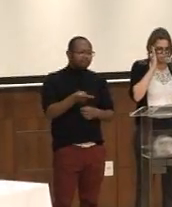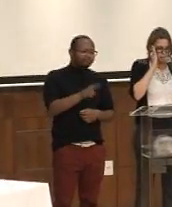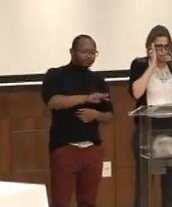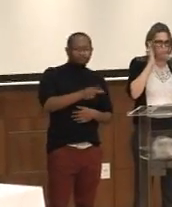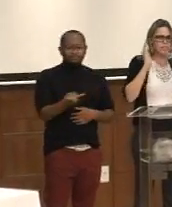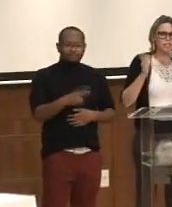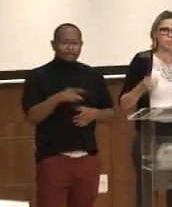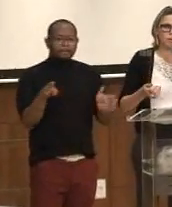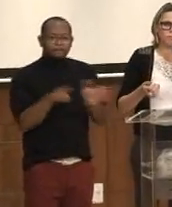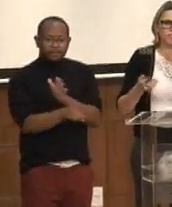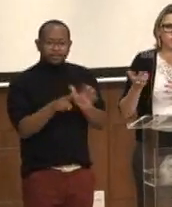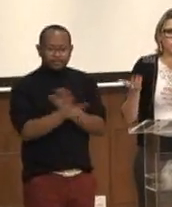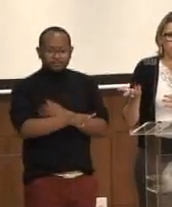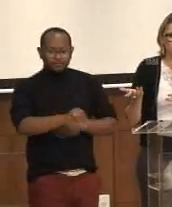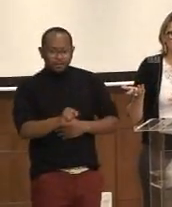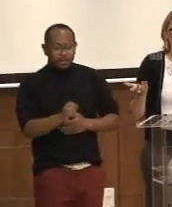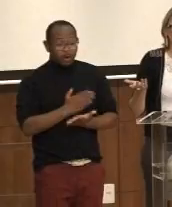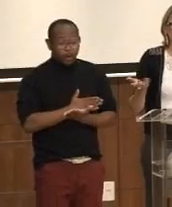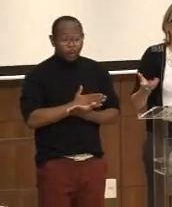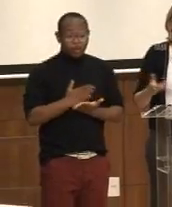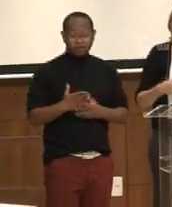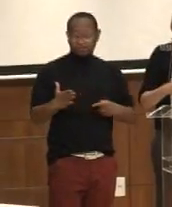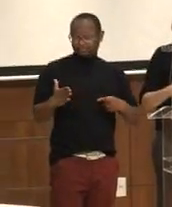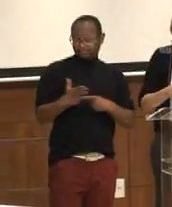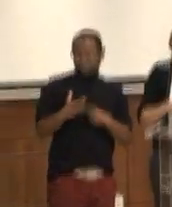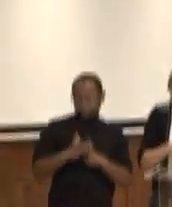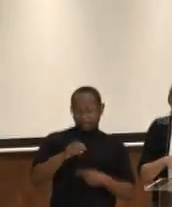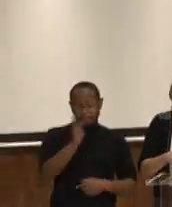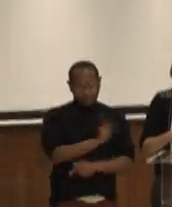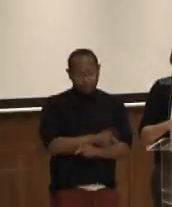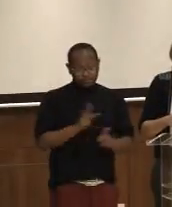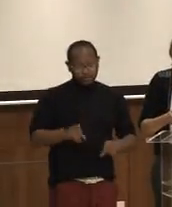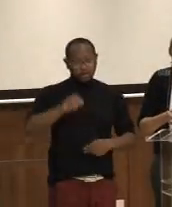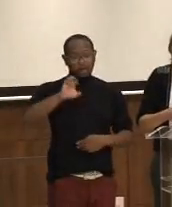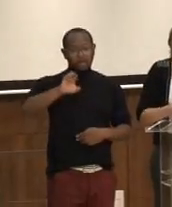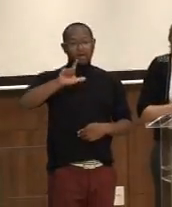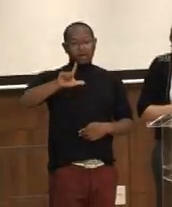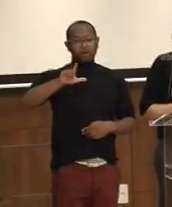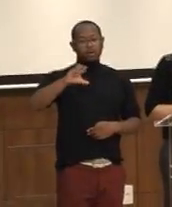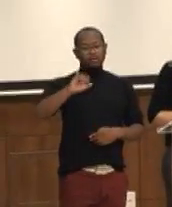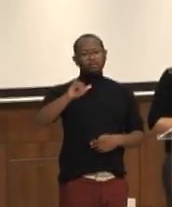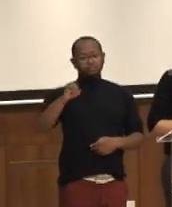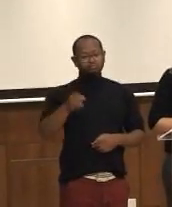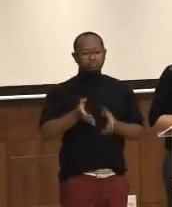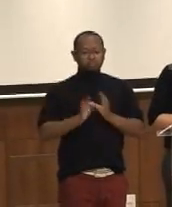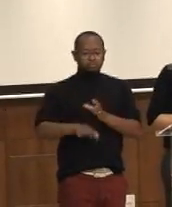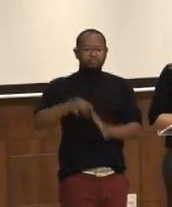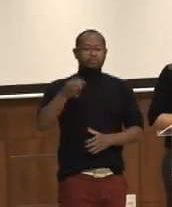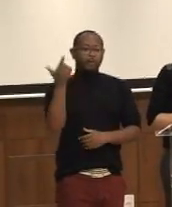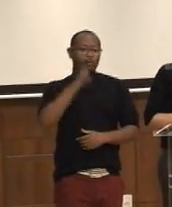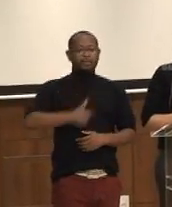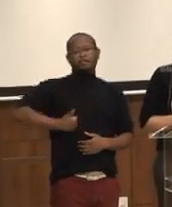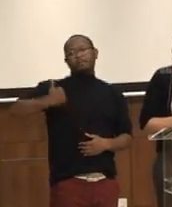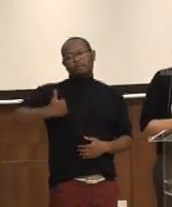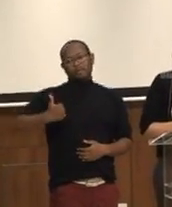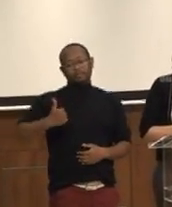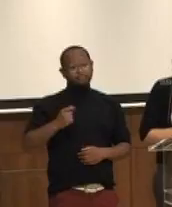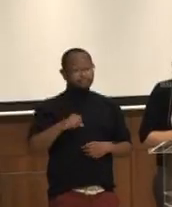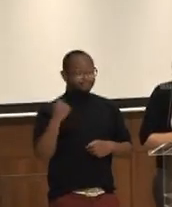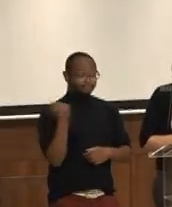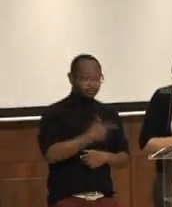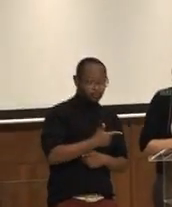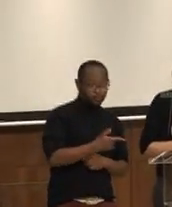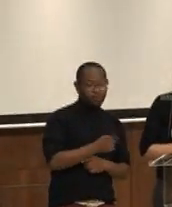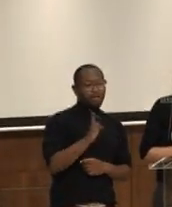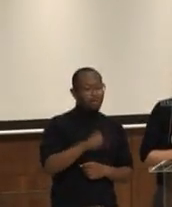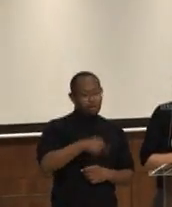alternadamente, começando pelo professor Elcio, que foi contemplado aqui no sorteio. Cada pergunta deverá ser formulada